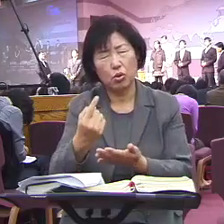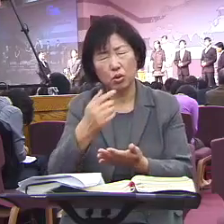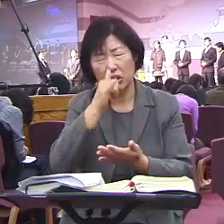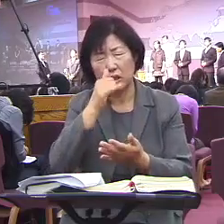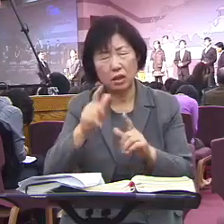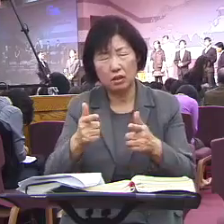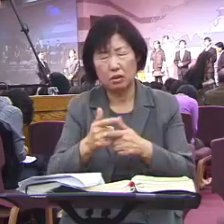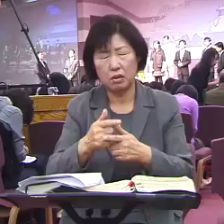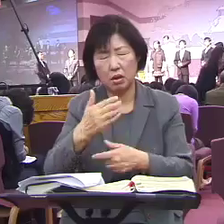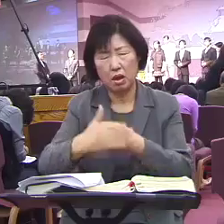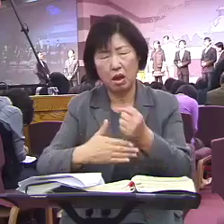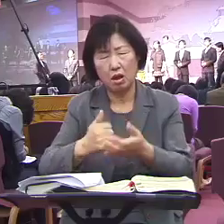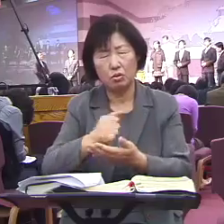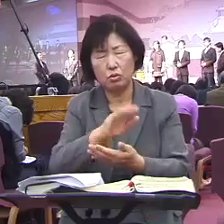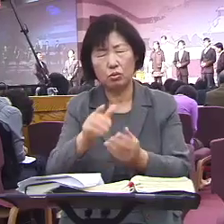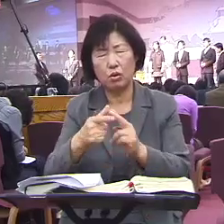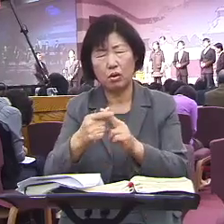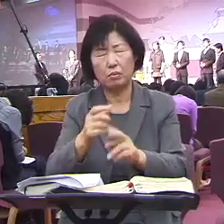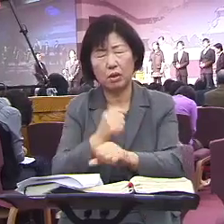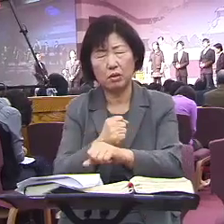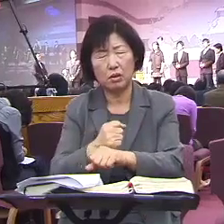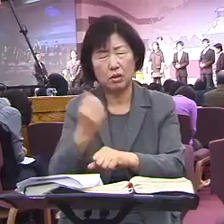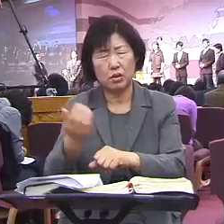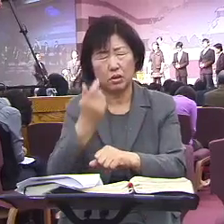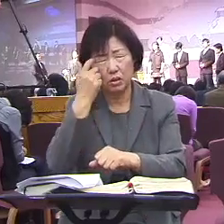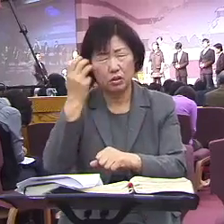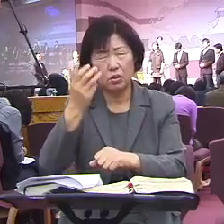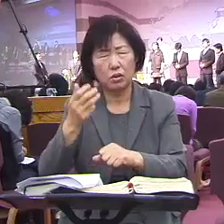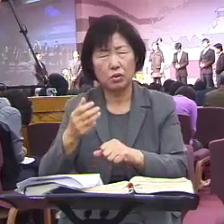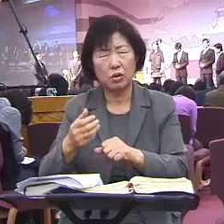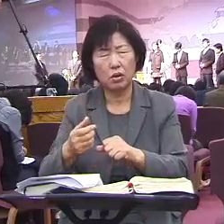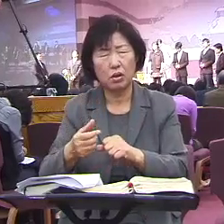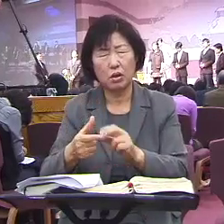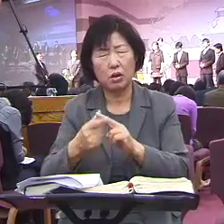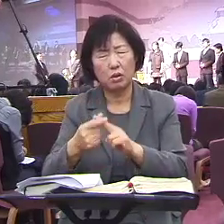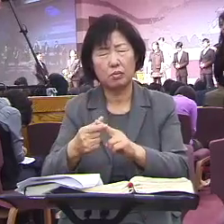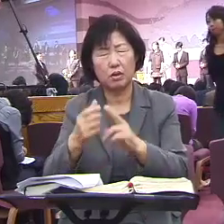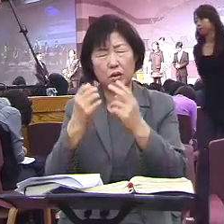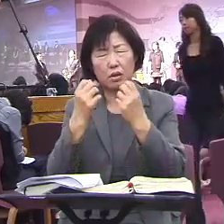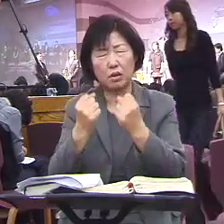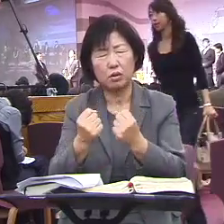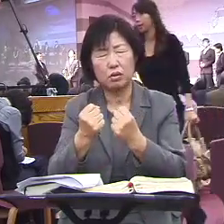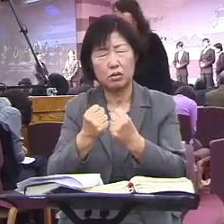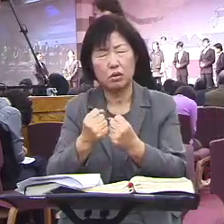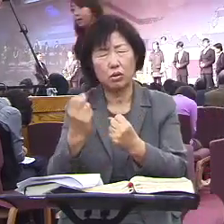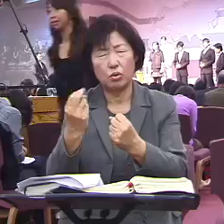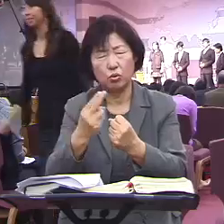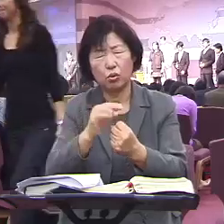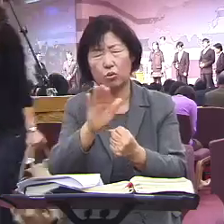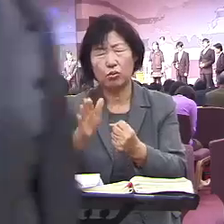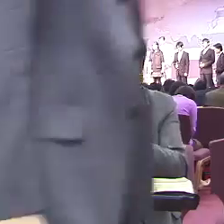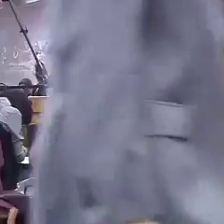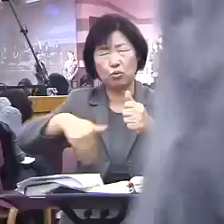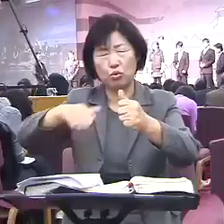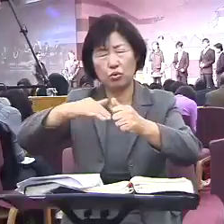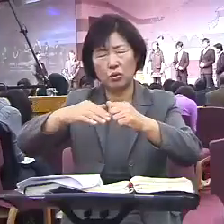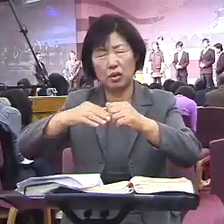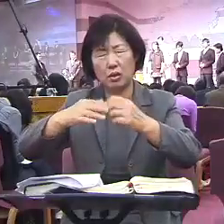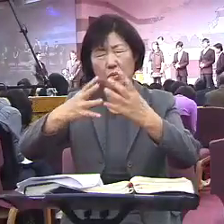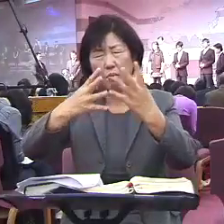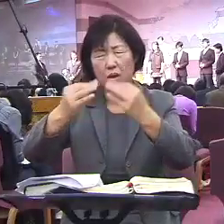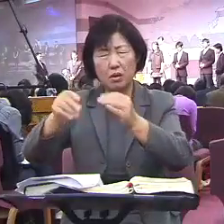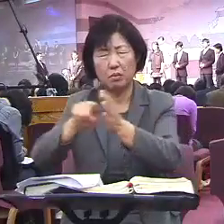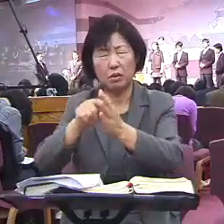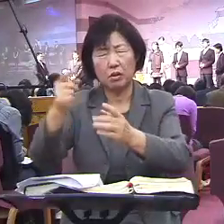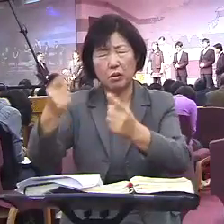하나님, 우리와 함께 하시는 성령님이 우리와 같이 계시는 것이고 또한 우리 주위에 이 많은